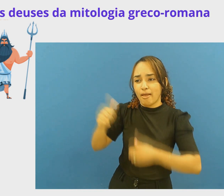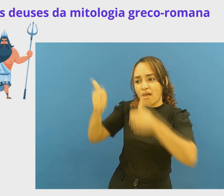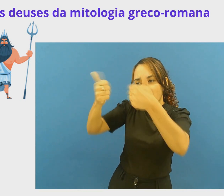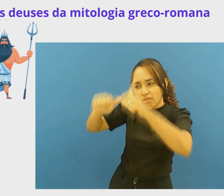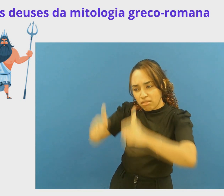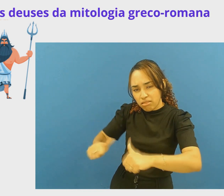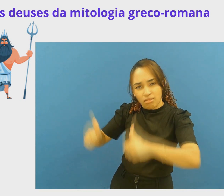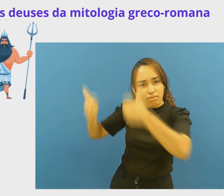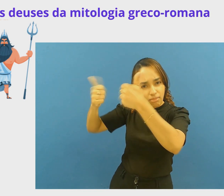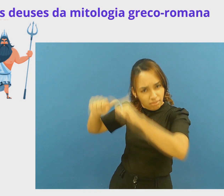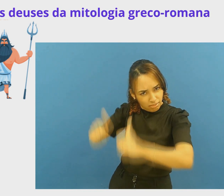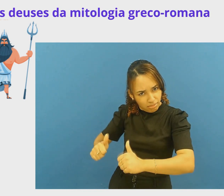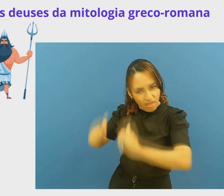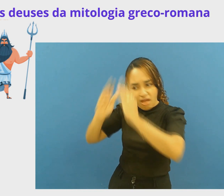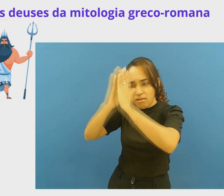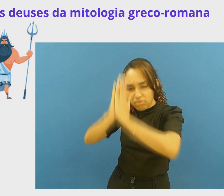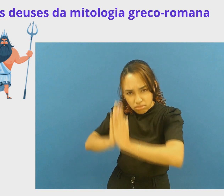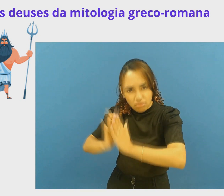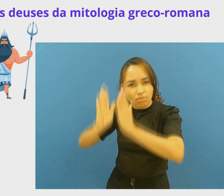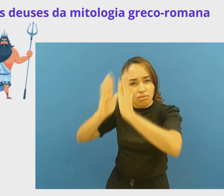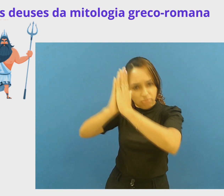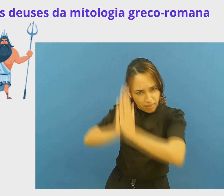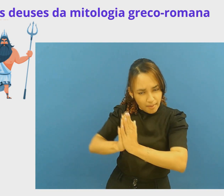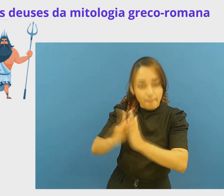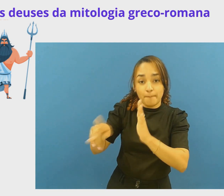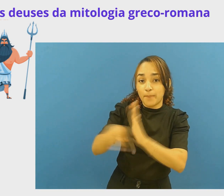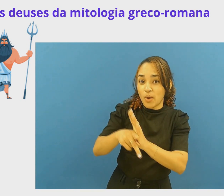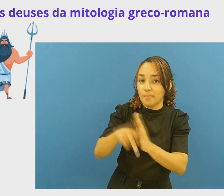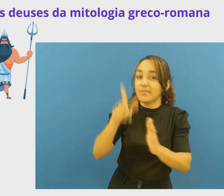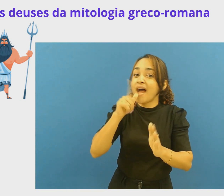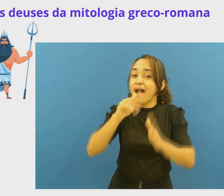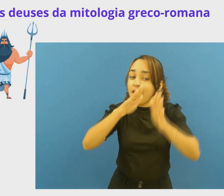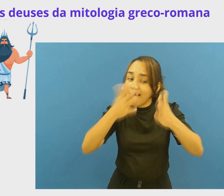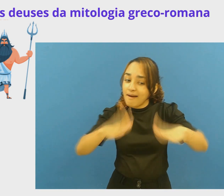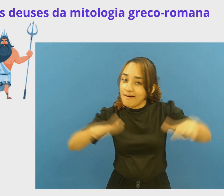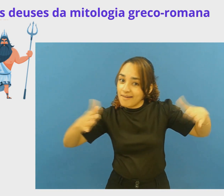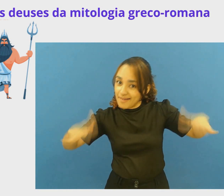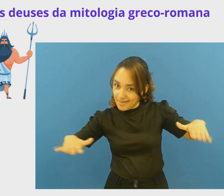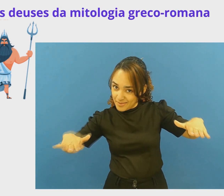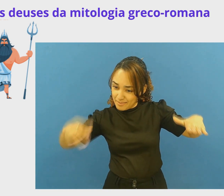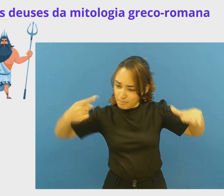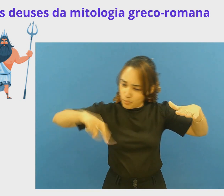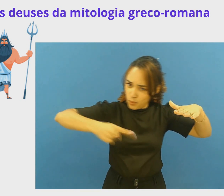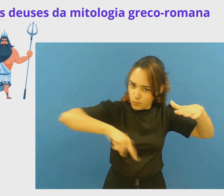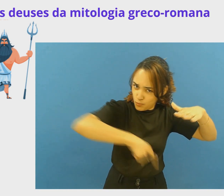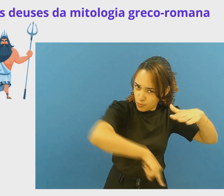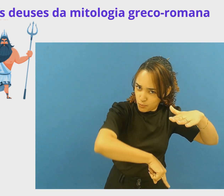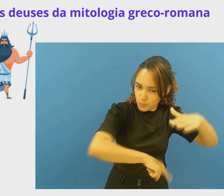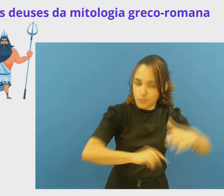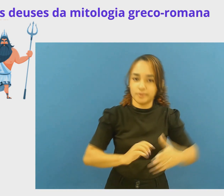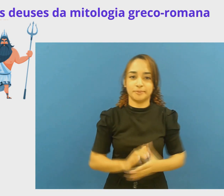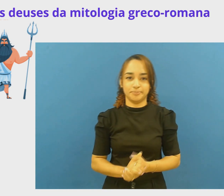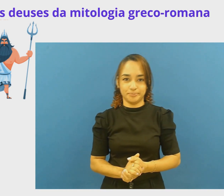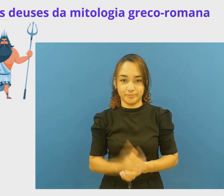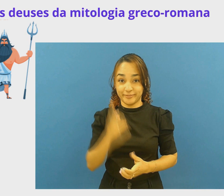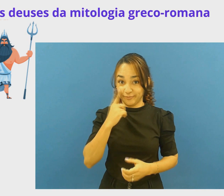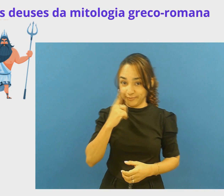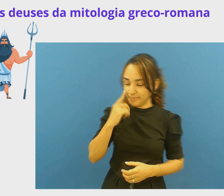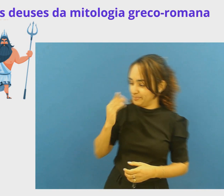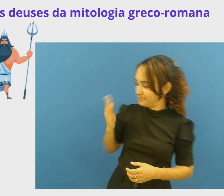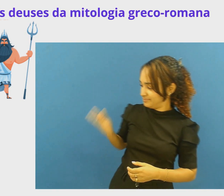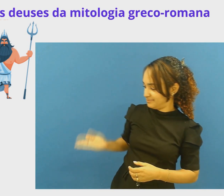Ele é conhecido como Deus dos oceanos.